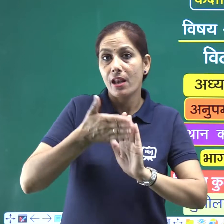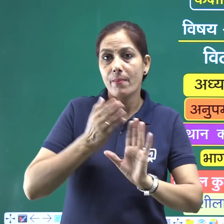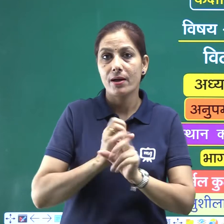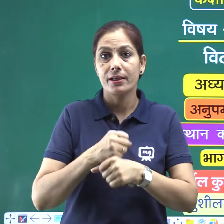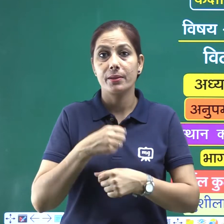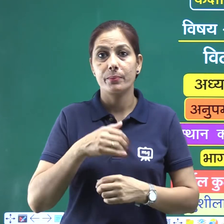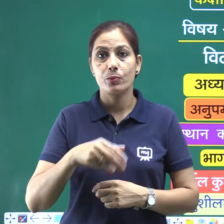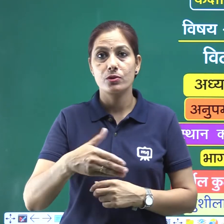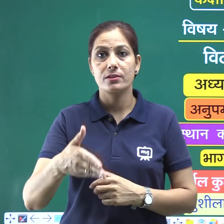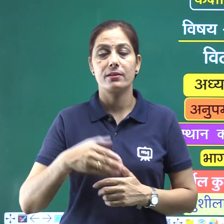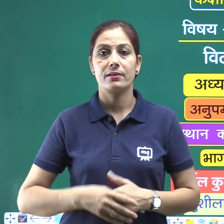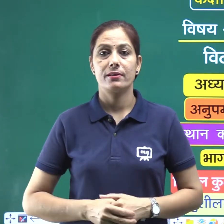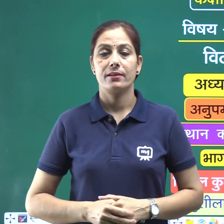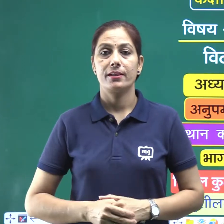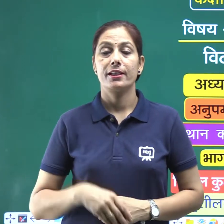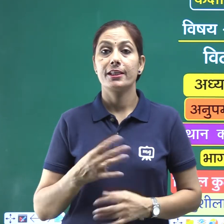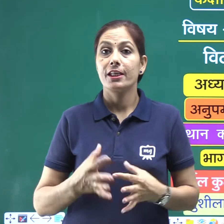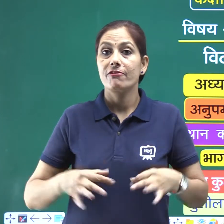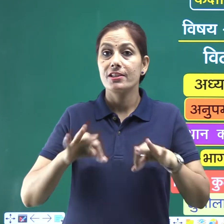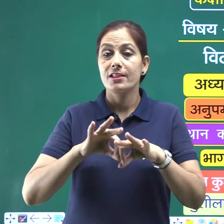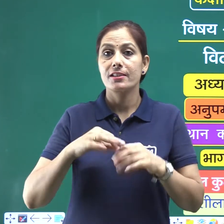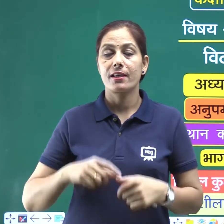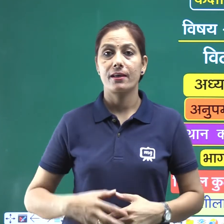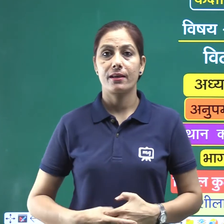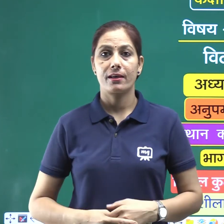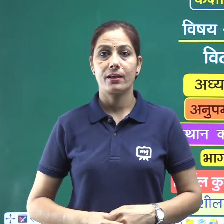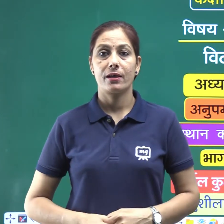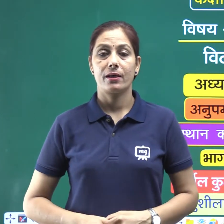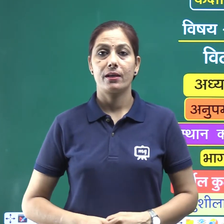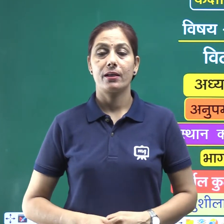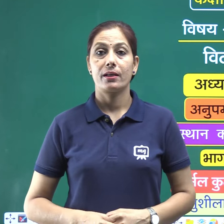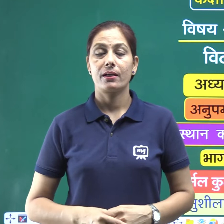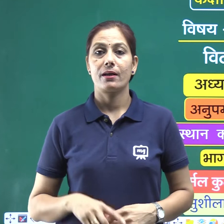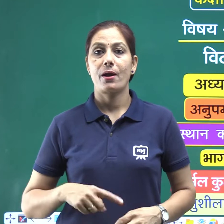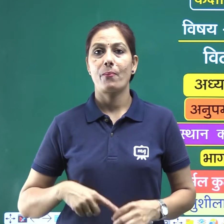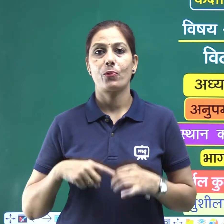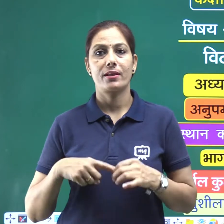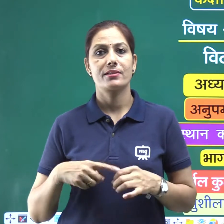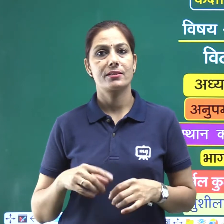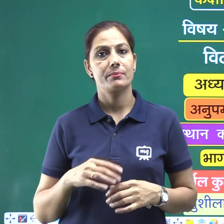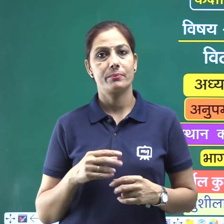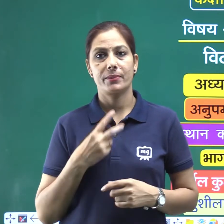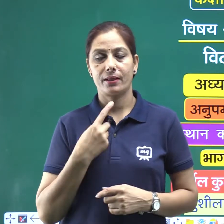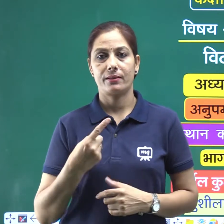प्रक्रिया, इनकी विशेषताएं एवं इनका महत्व बताया था।